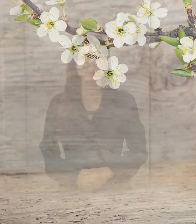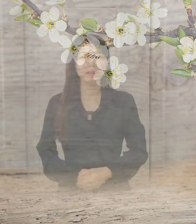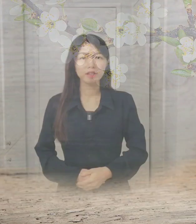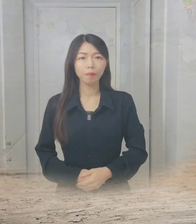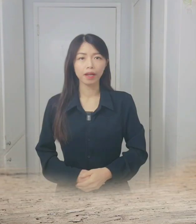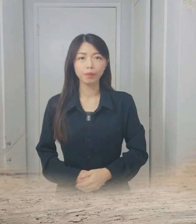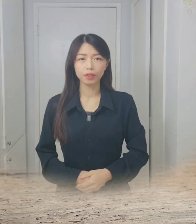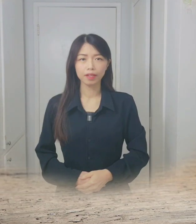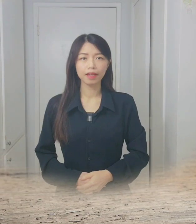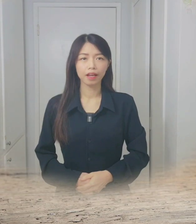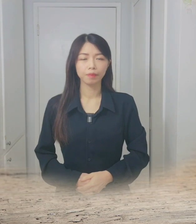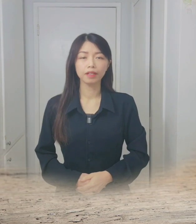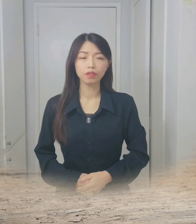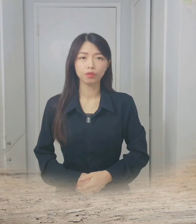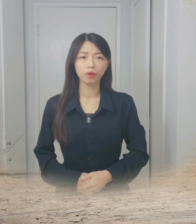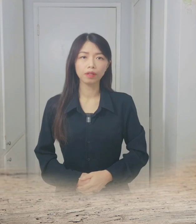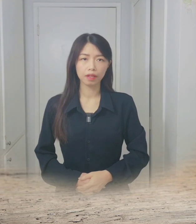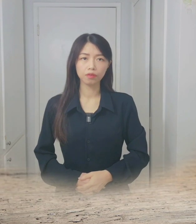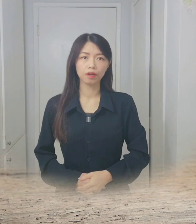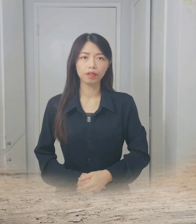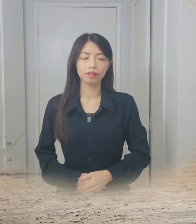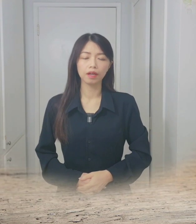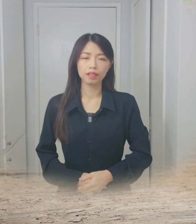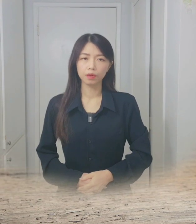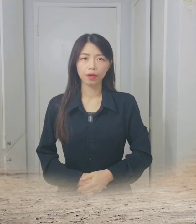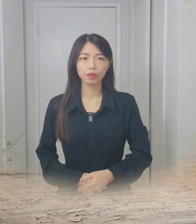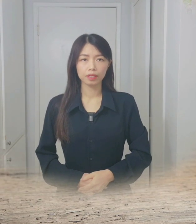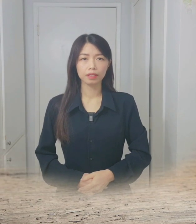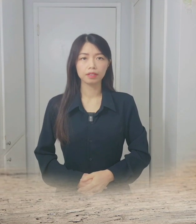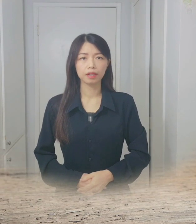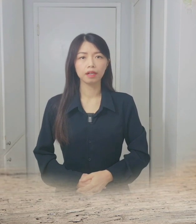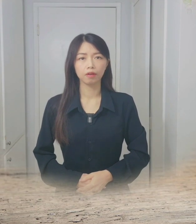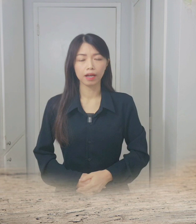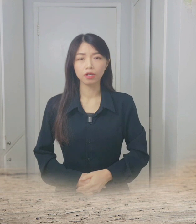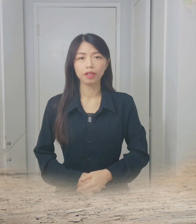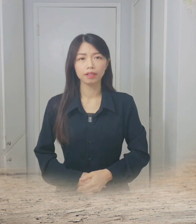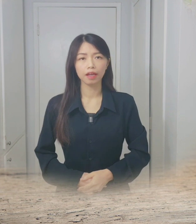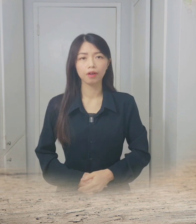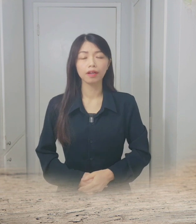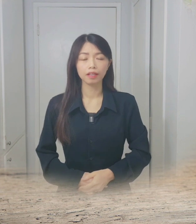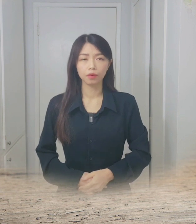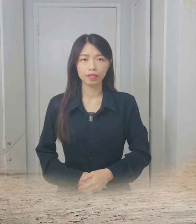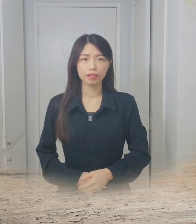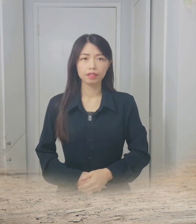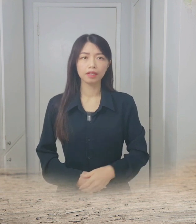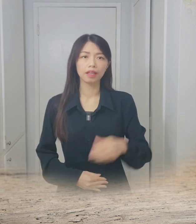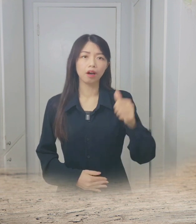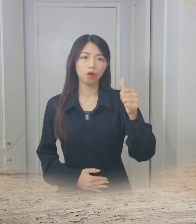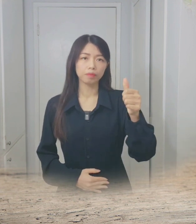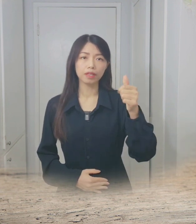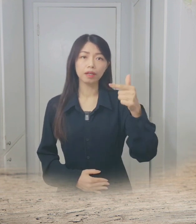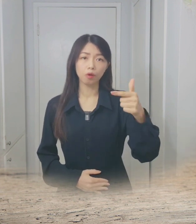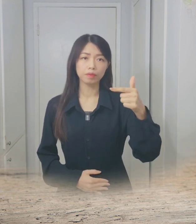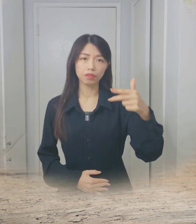주께서 바라보시는 사람, 일단 주라고 한 뜻의 수어는 지화로 지읒을 아셔야 되는데요. 지화 지읒은